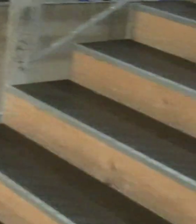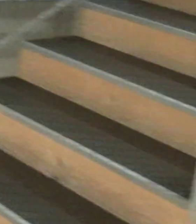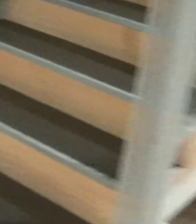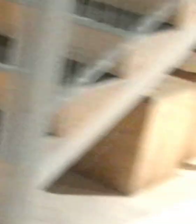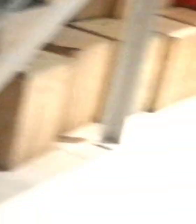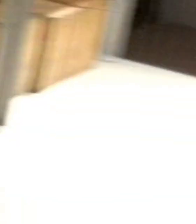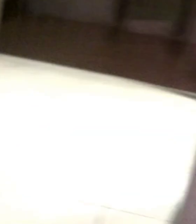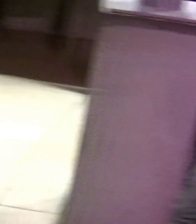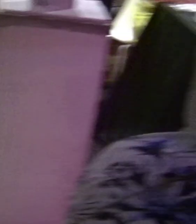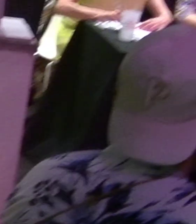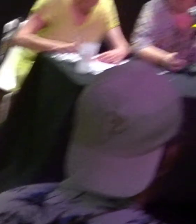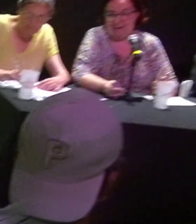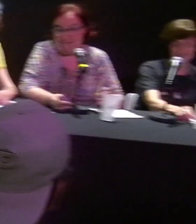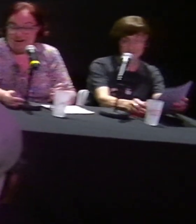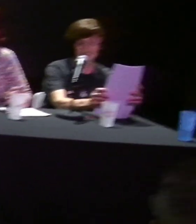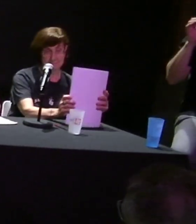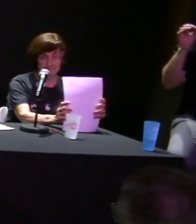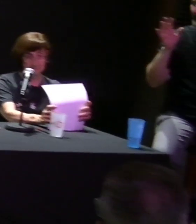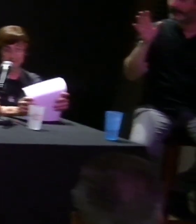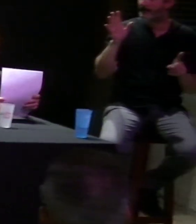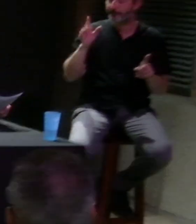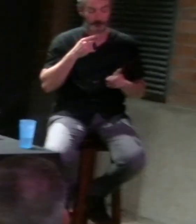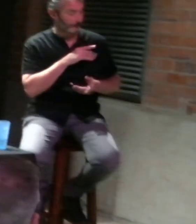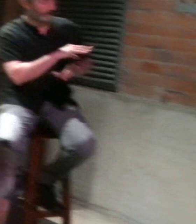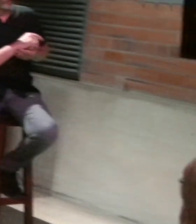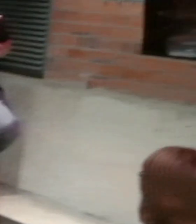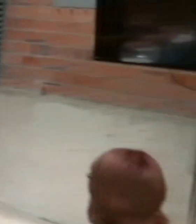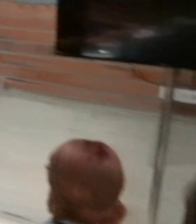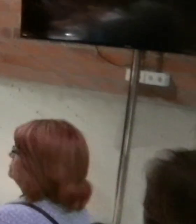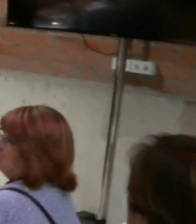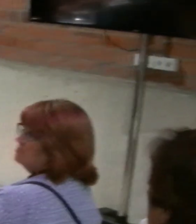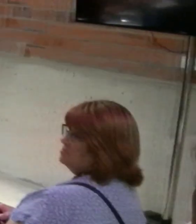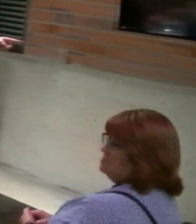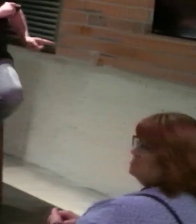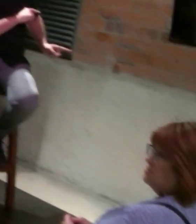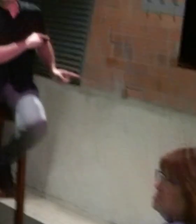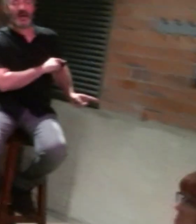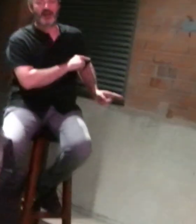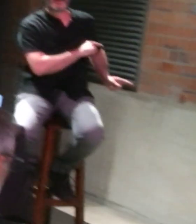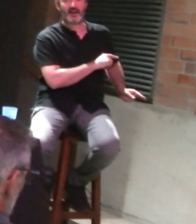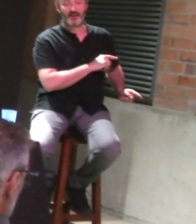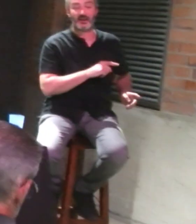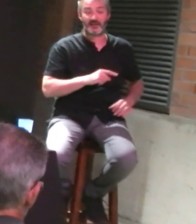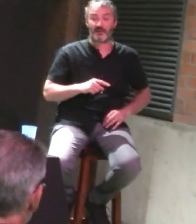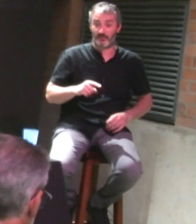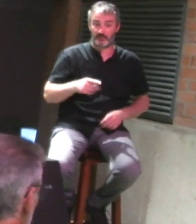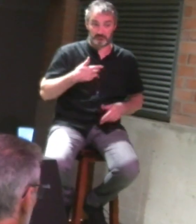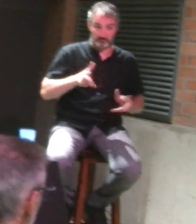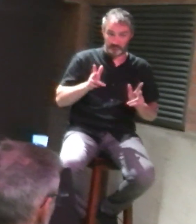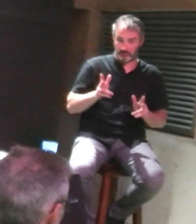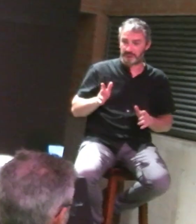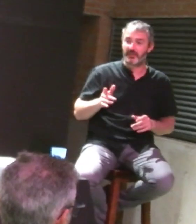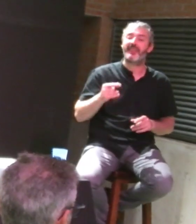Sí. Bé, bueno, una cosa referent al que deia la Laura. Fixeu-vos perquè la història sempre l'han escrit els